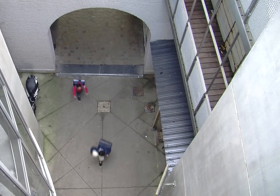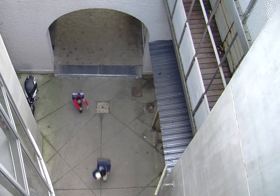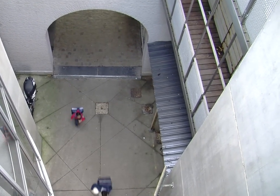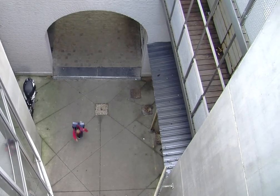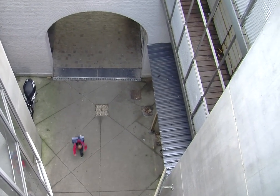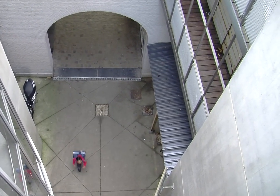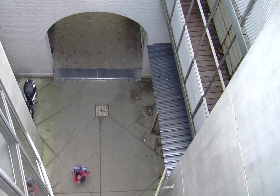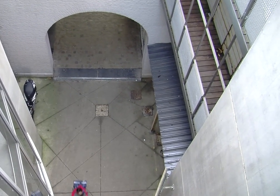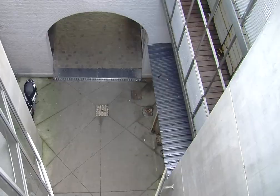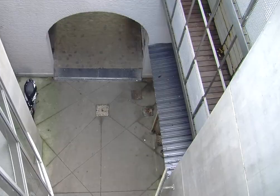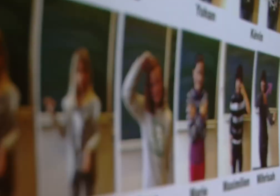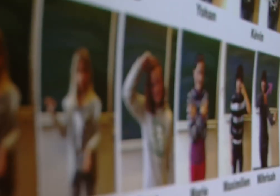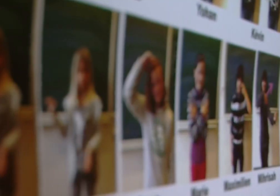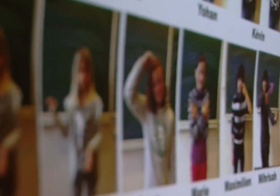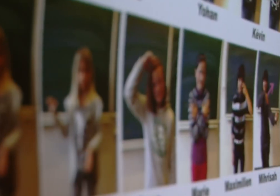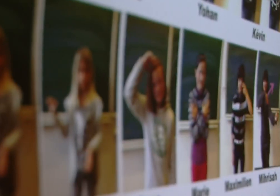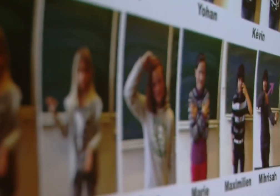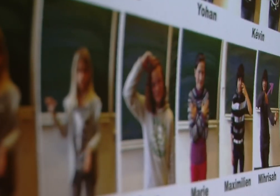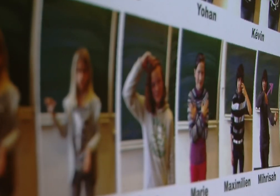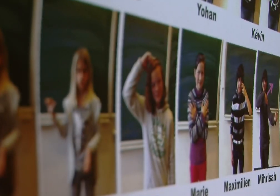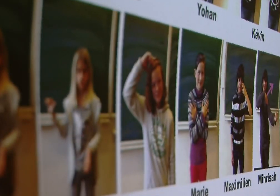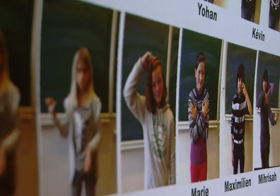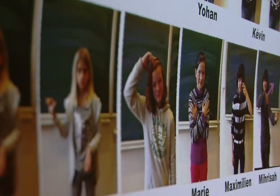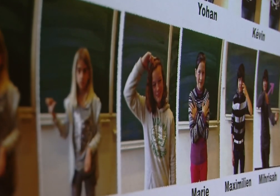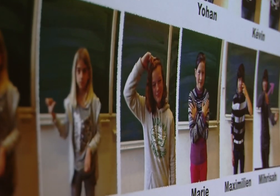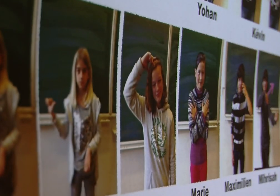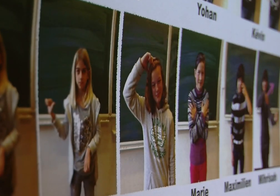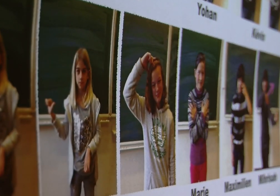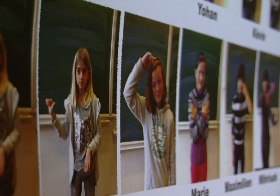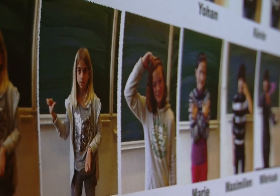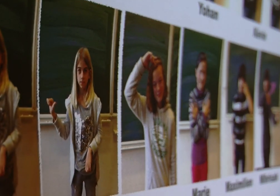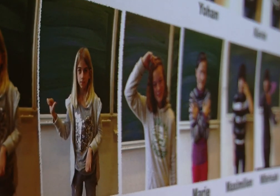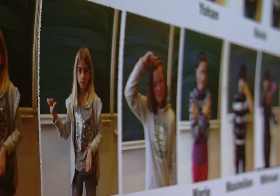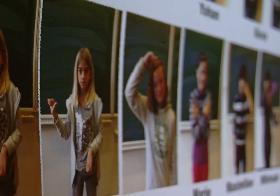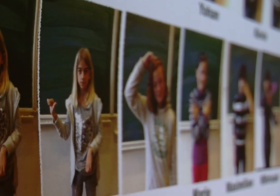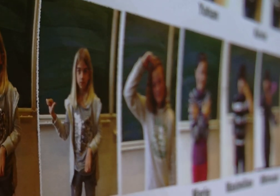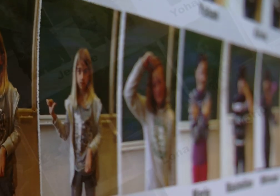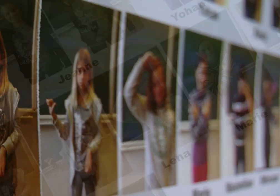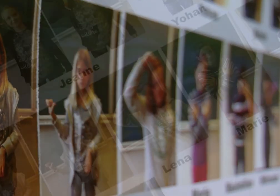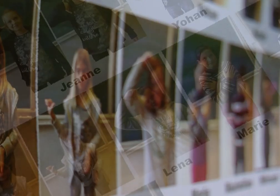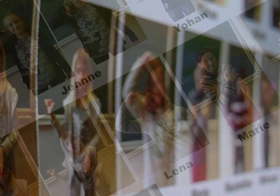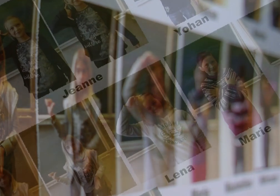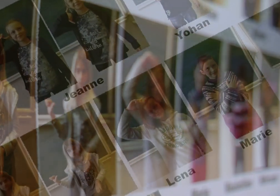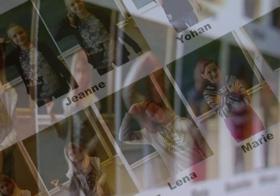écoles. Mais ici, c'est surtout une école qui accueille des sourds, des malentendants et des entendants.